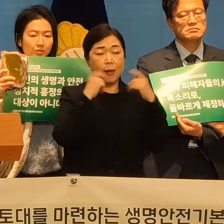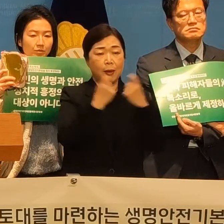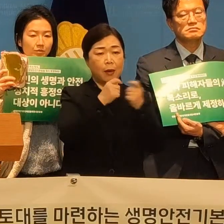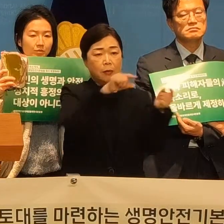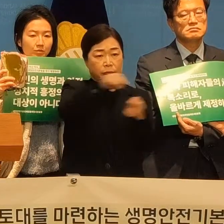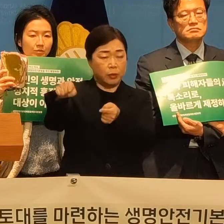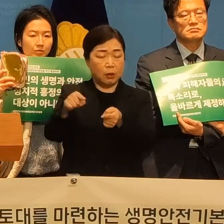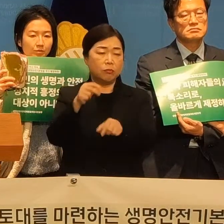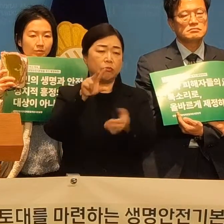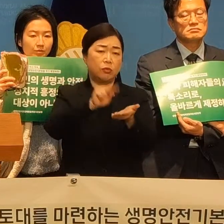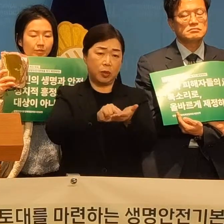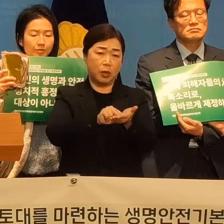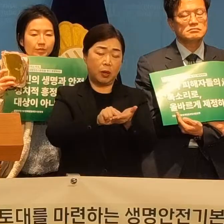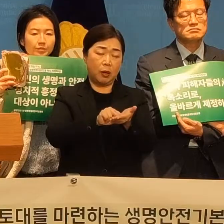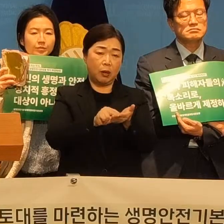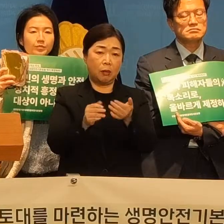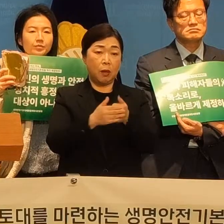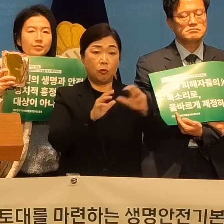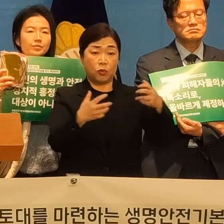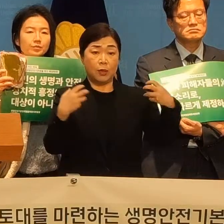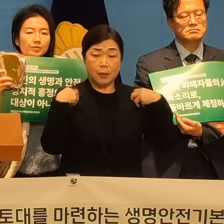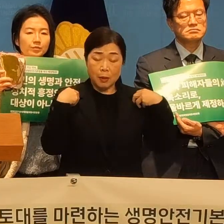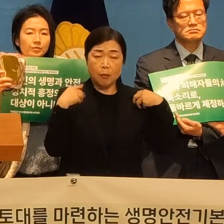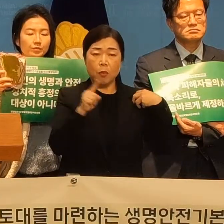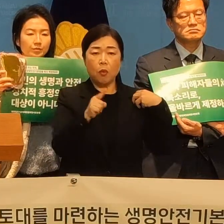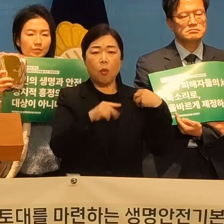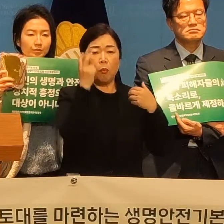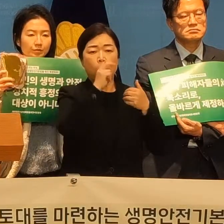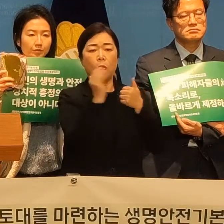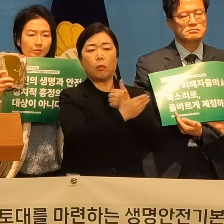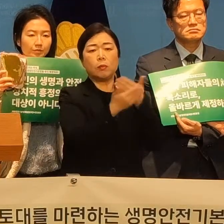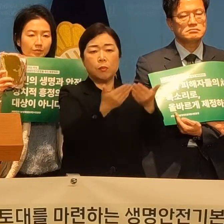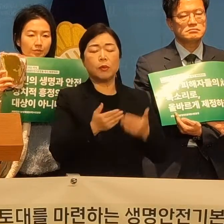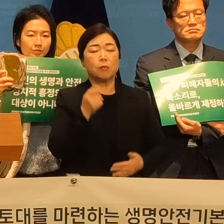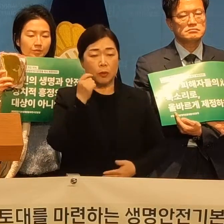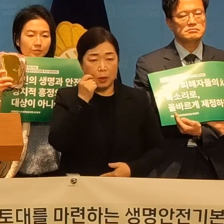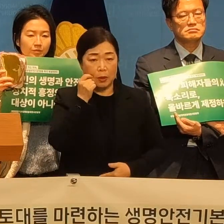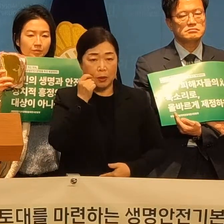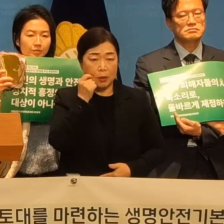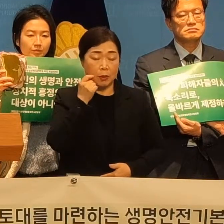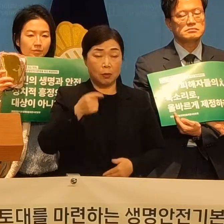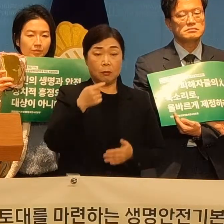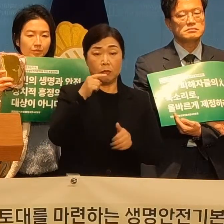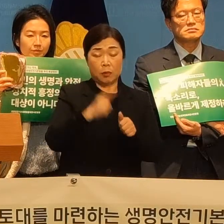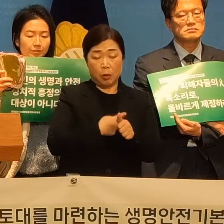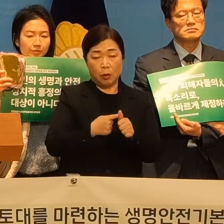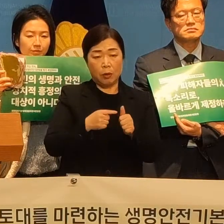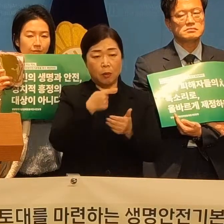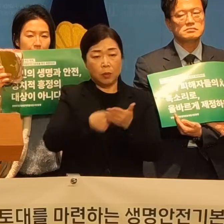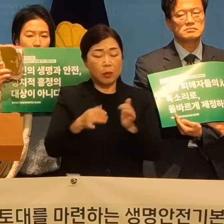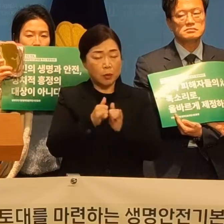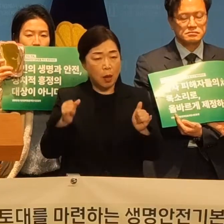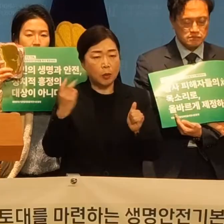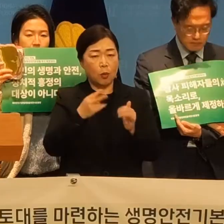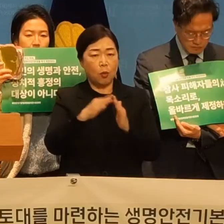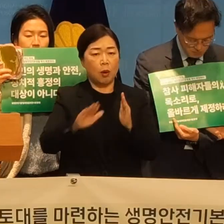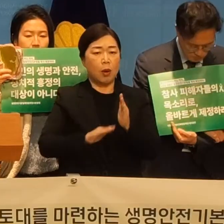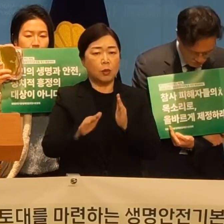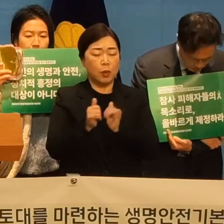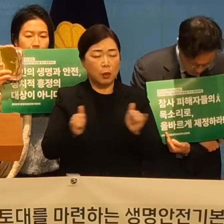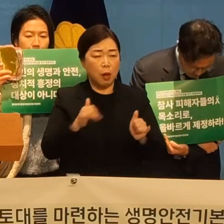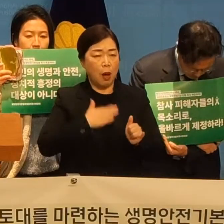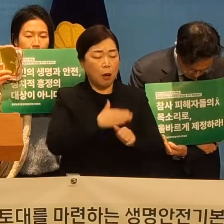문제로 축소되며 국가를 포함한 그 누구에게도 보호받지 못한 재해자와 유가족들에겐 알 권리조차 주어지지